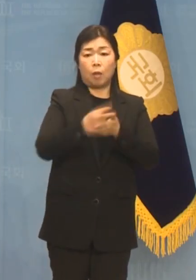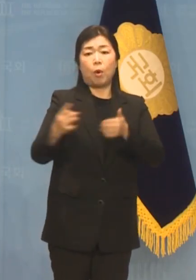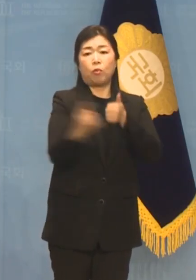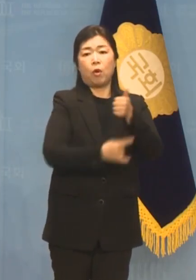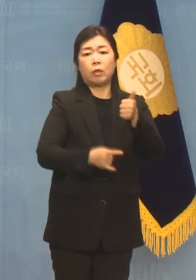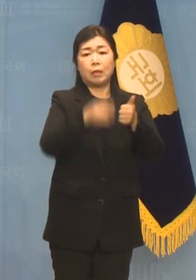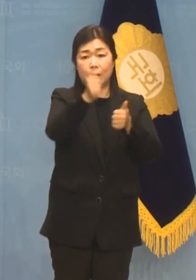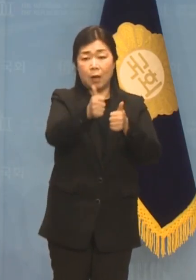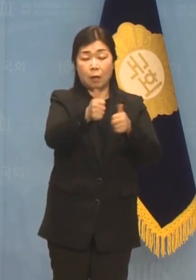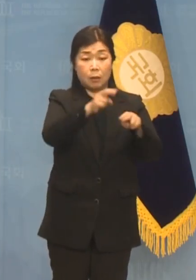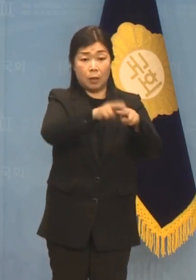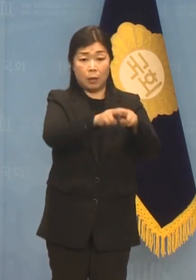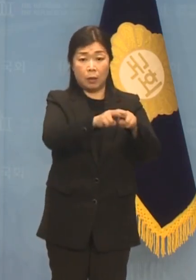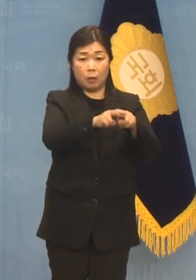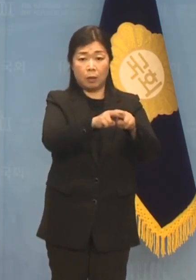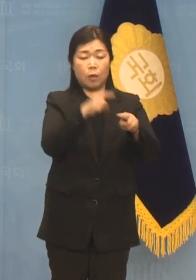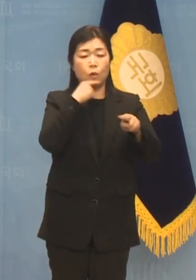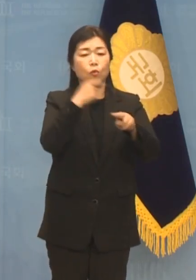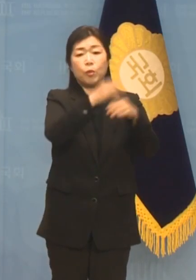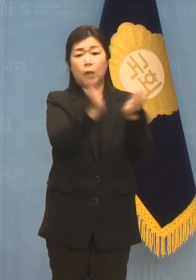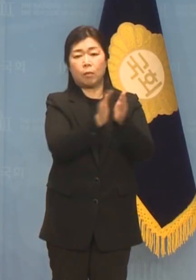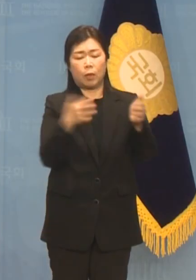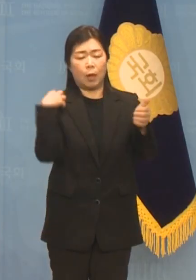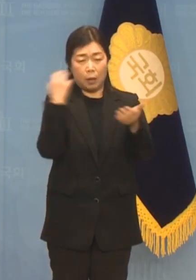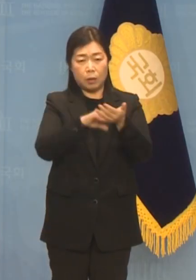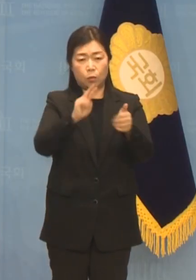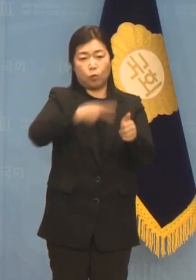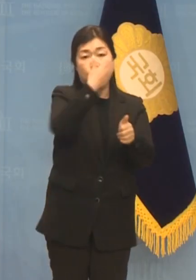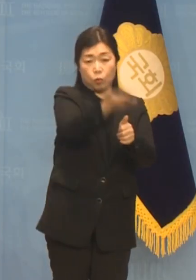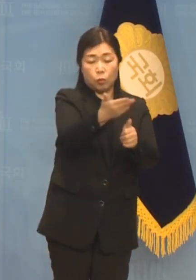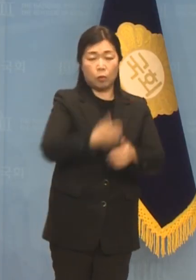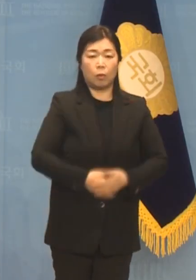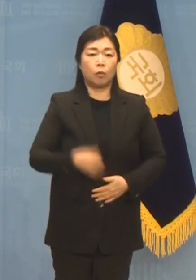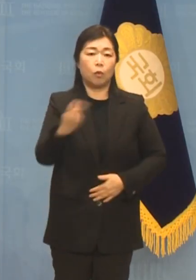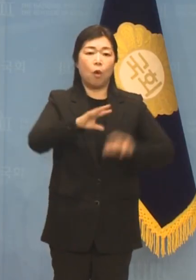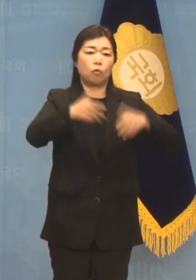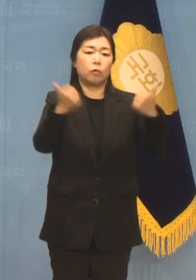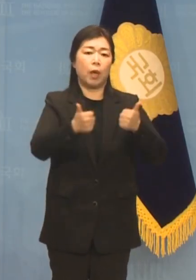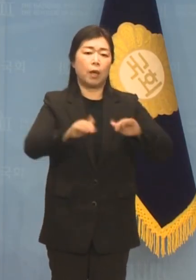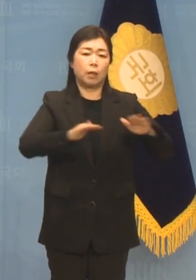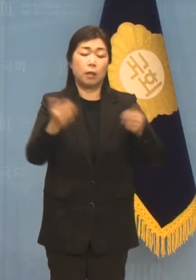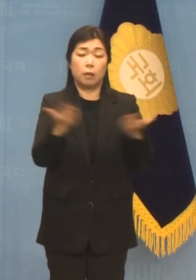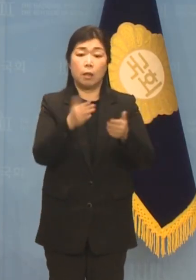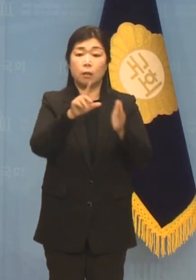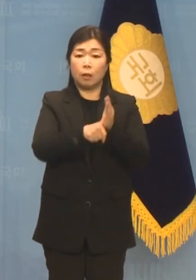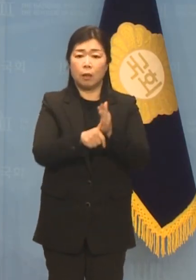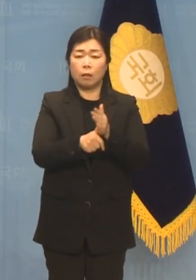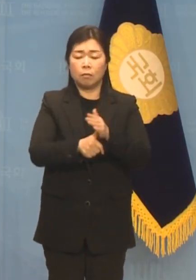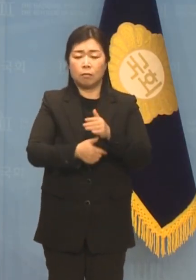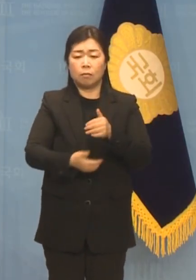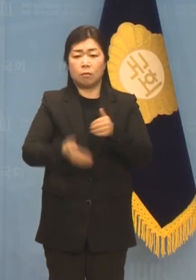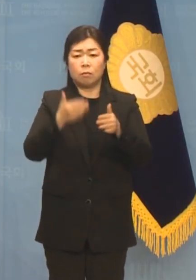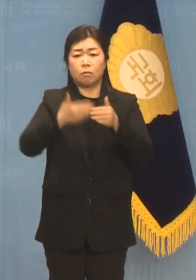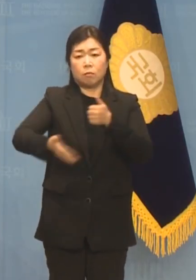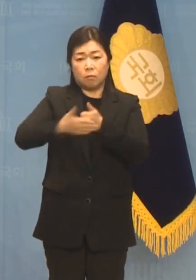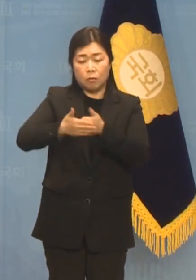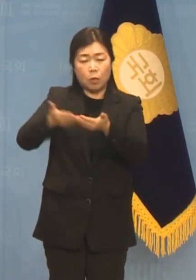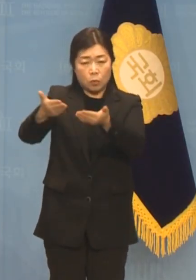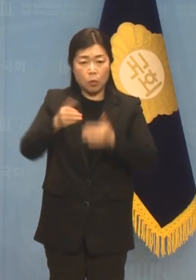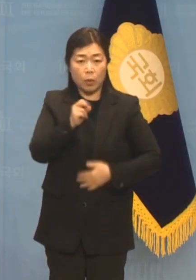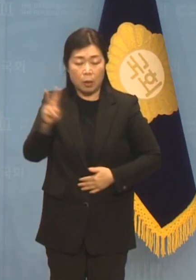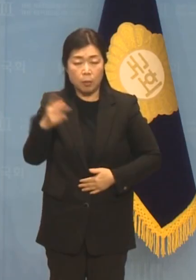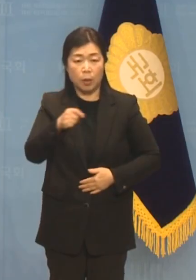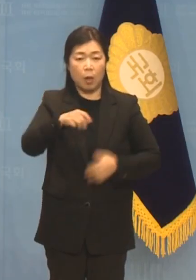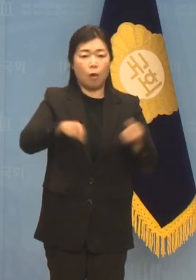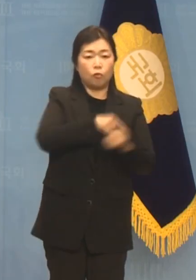반환해야 합니다. 그리고 국회 정상화에 즉각 협조해야 합니다. 국회의장과 법사위원장, 운영위원장,